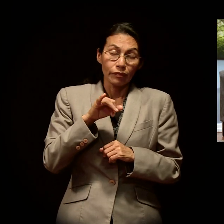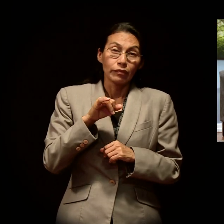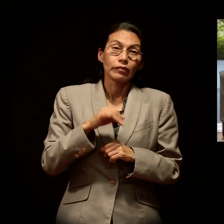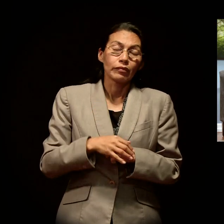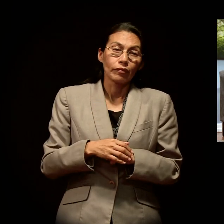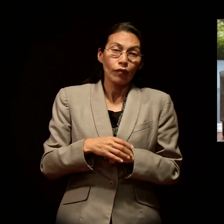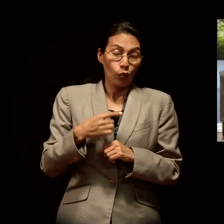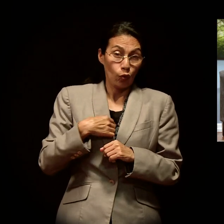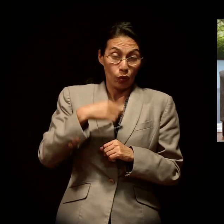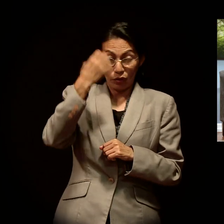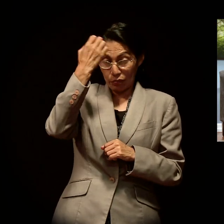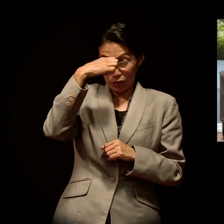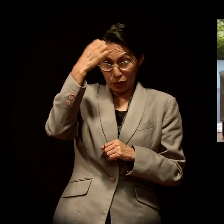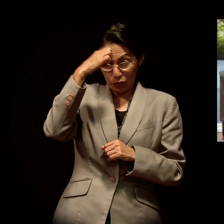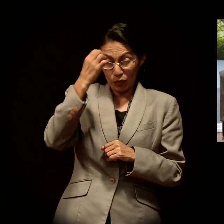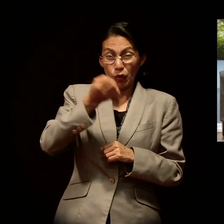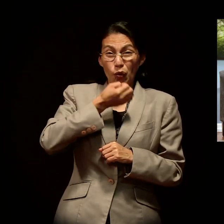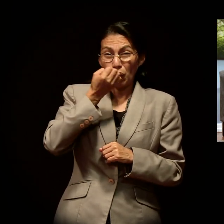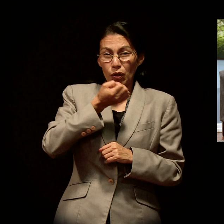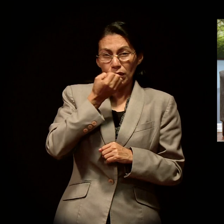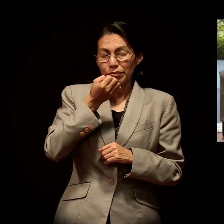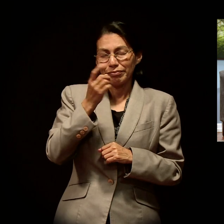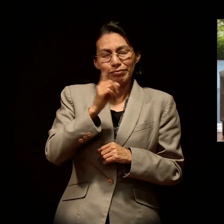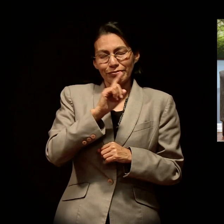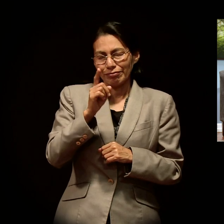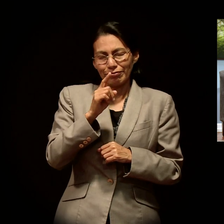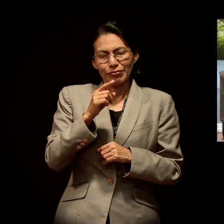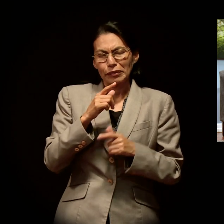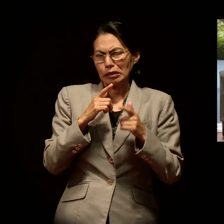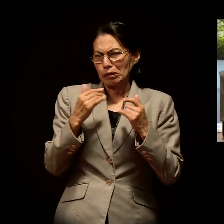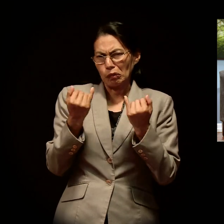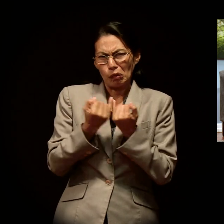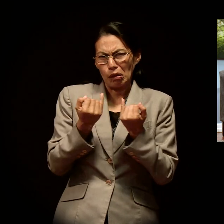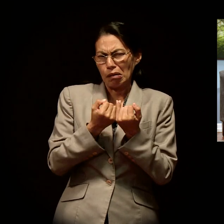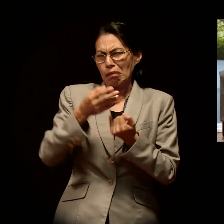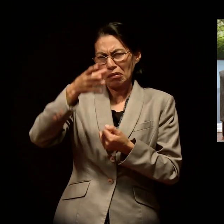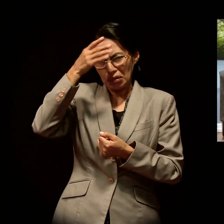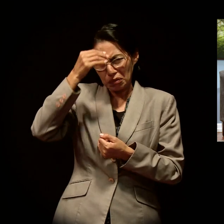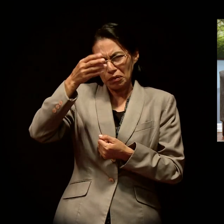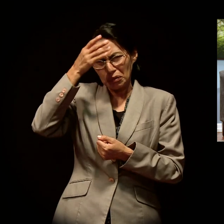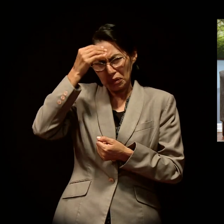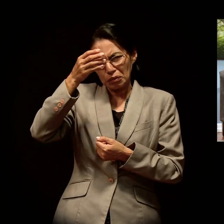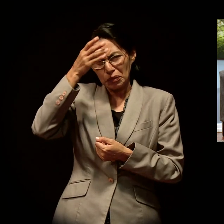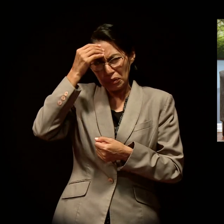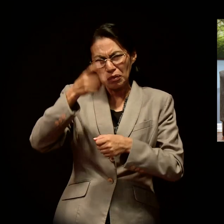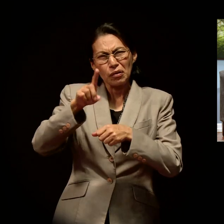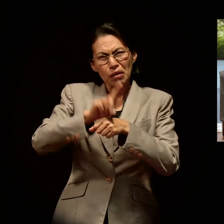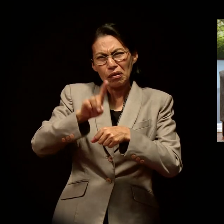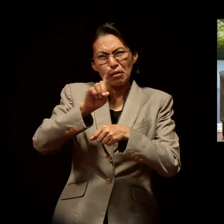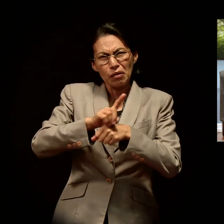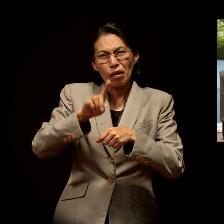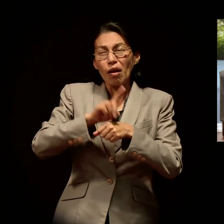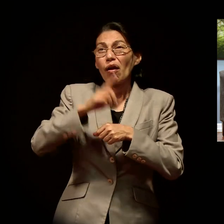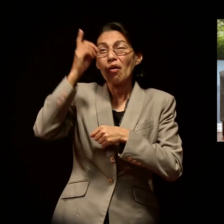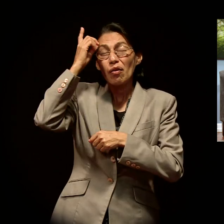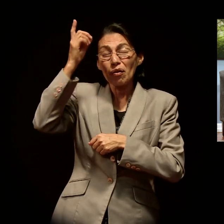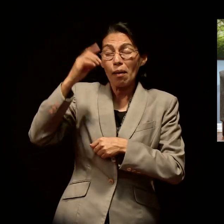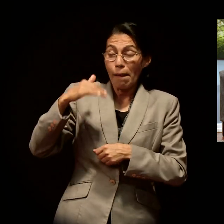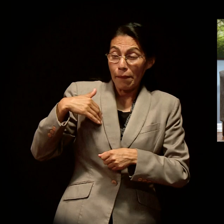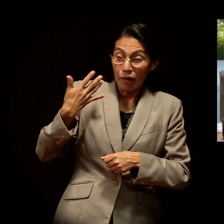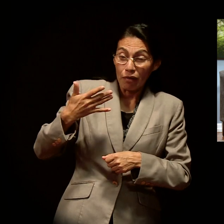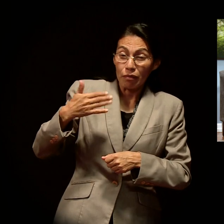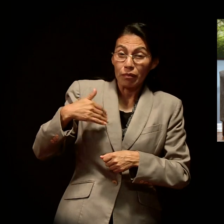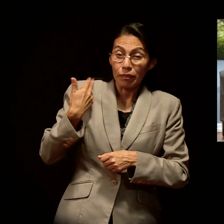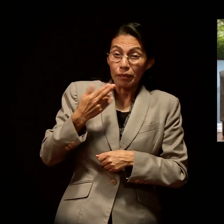no me siento una persona experta en la oración sino que seguimos aprendiendo cada día